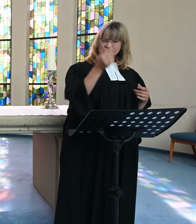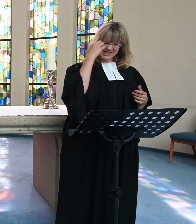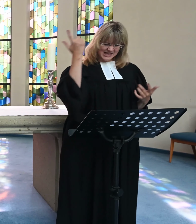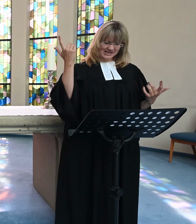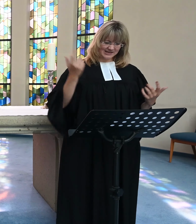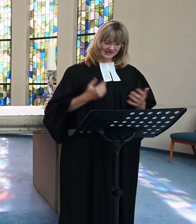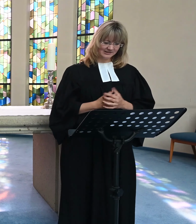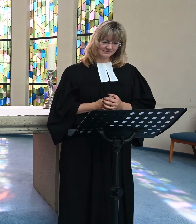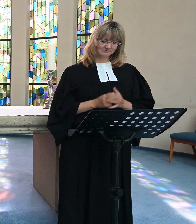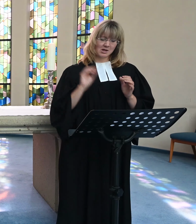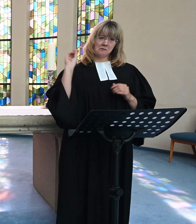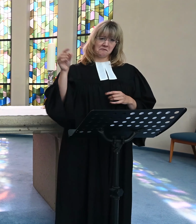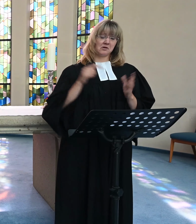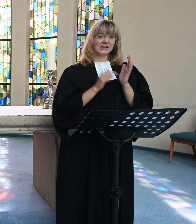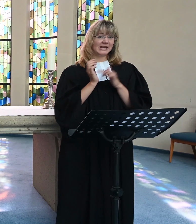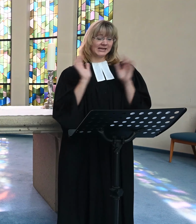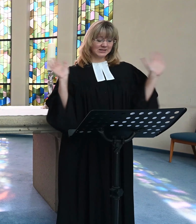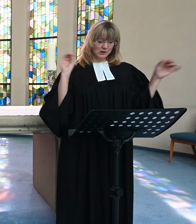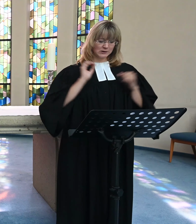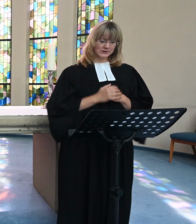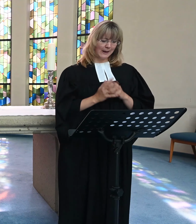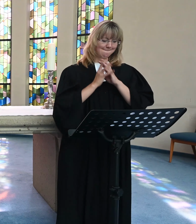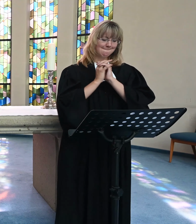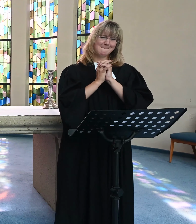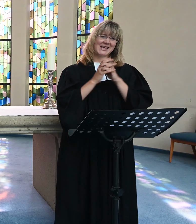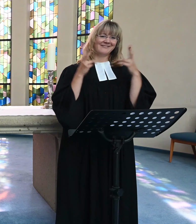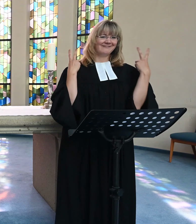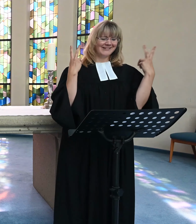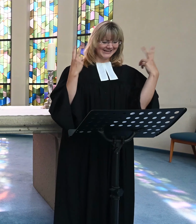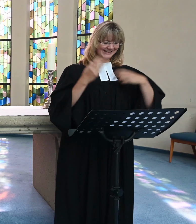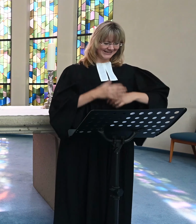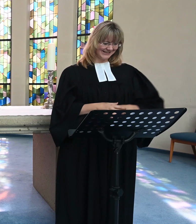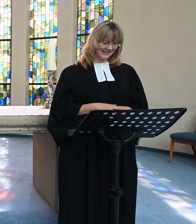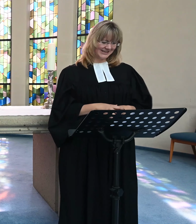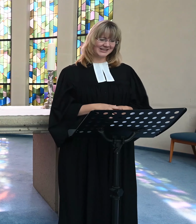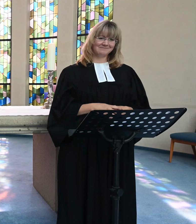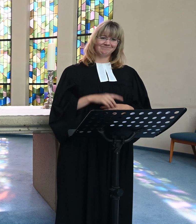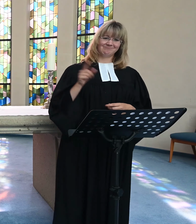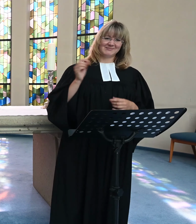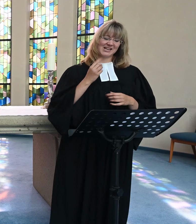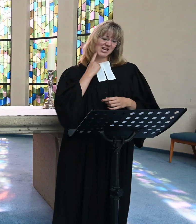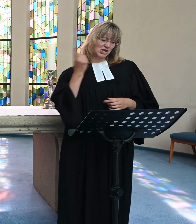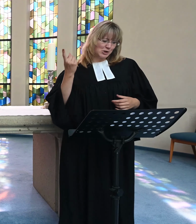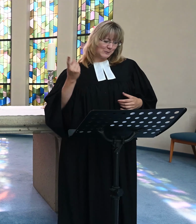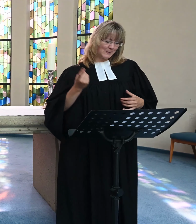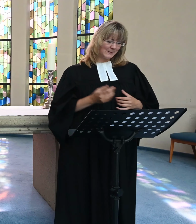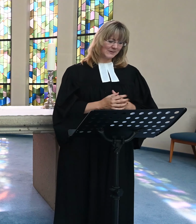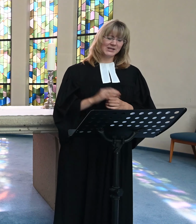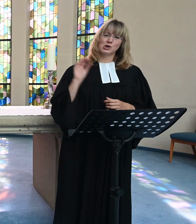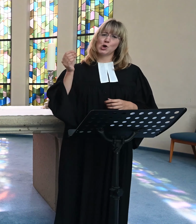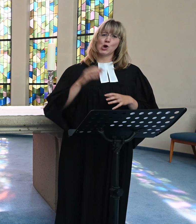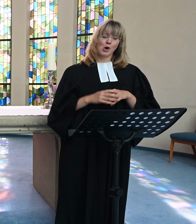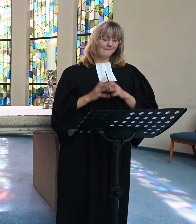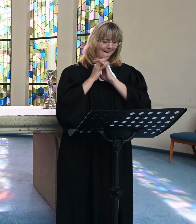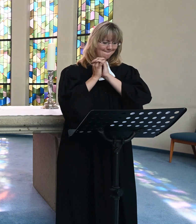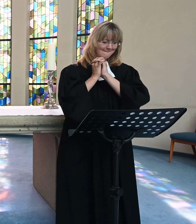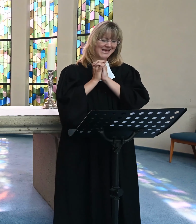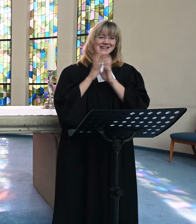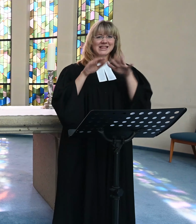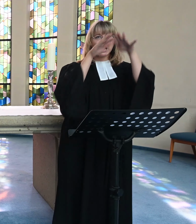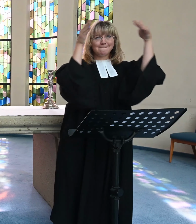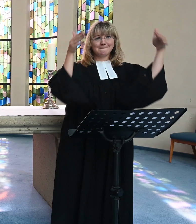antworten? Jesus widmet in seiner Bergpredigt im Matthäusevangelium dem Gebet einen ganzen